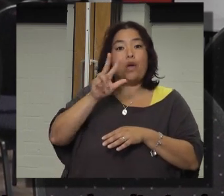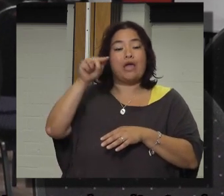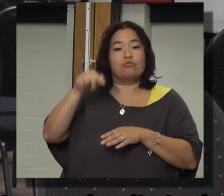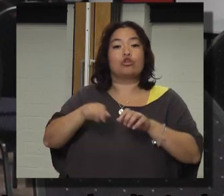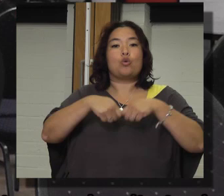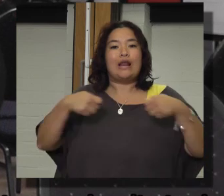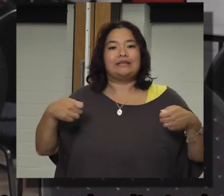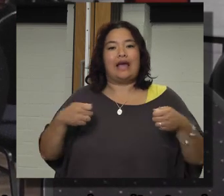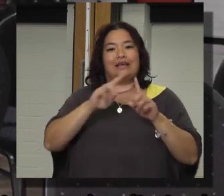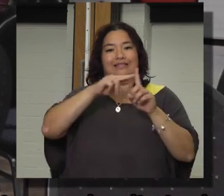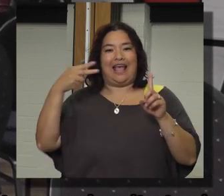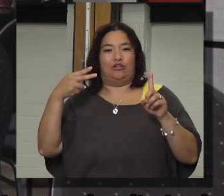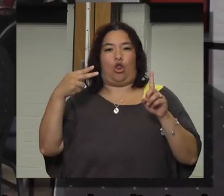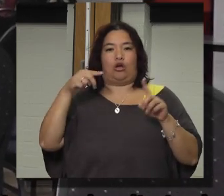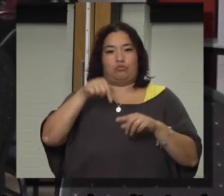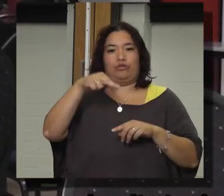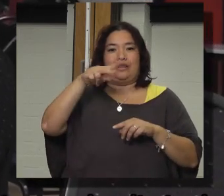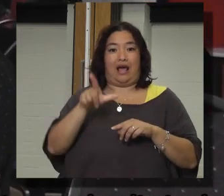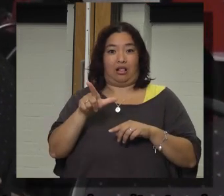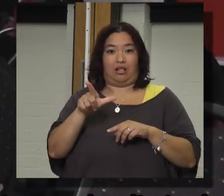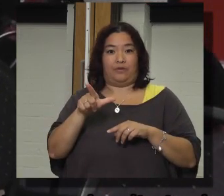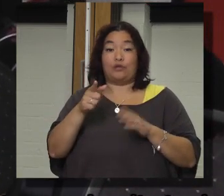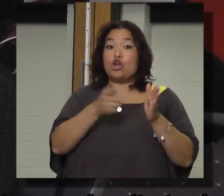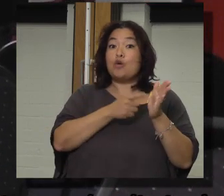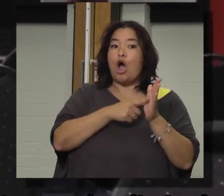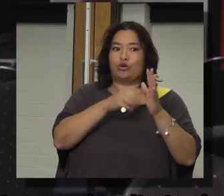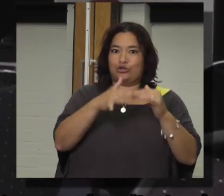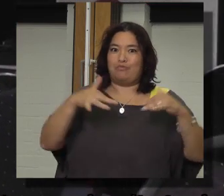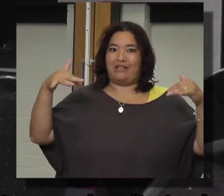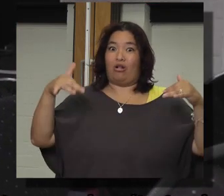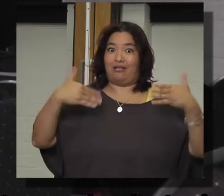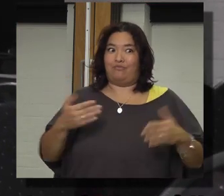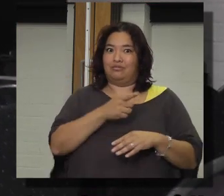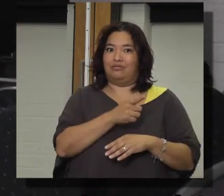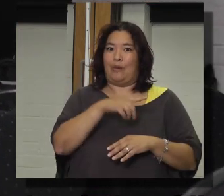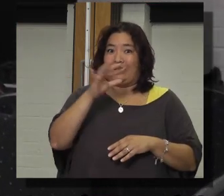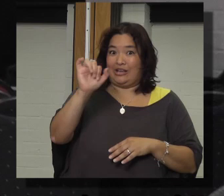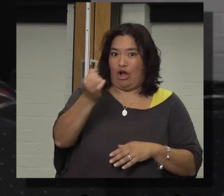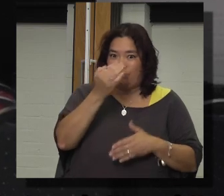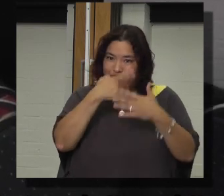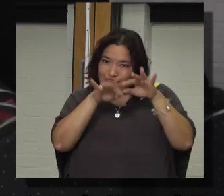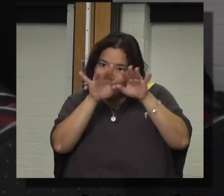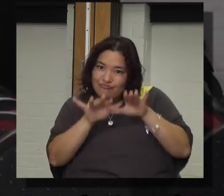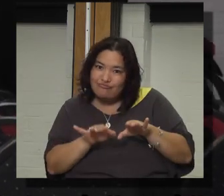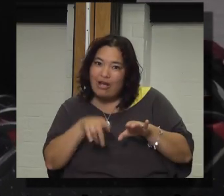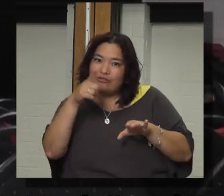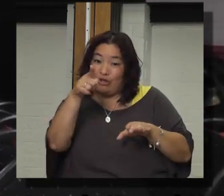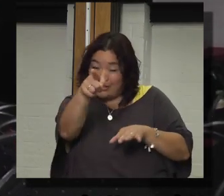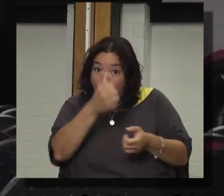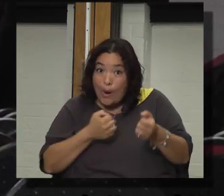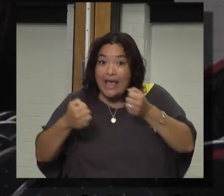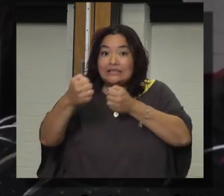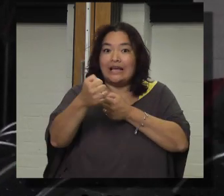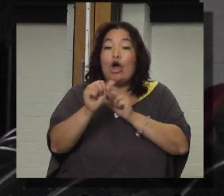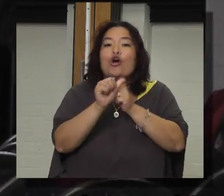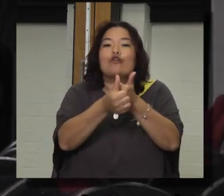www.kwaliteitteletalk.nl voor het gebruikerspanel. En dan kan jouw inzet weer gebruikt worden om nog betere kwaliteit te krijgen